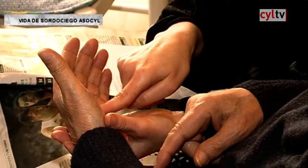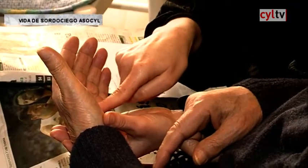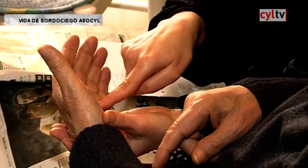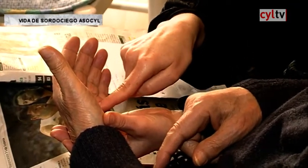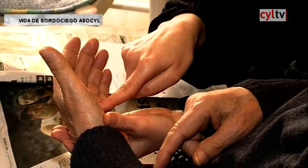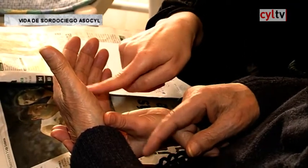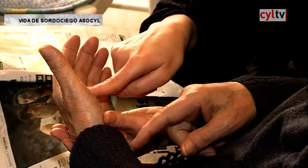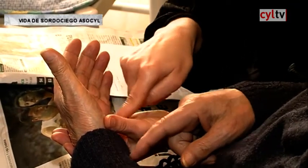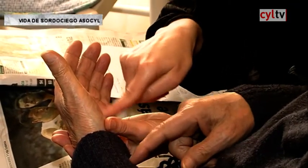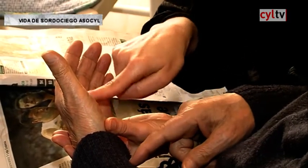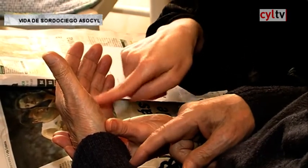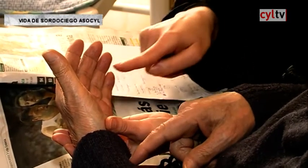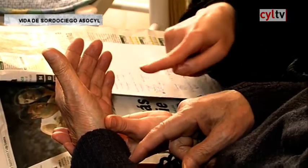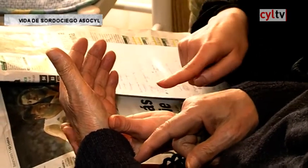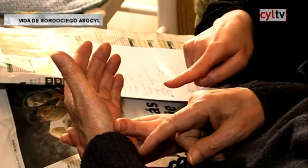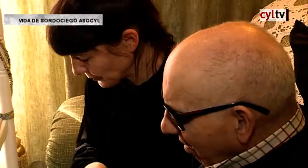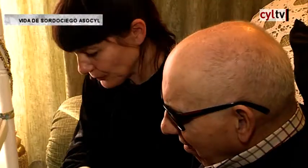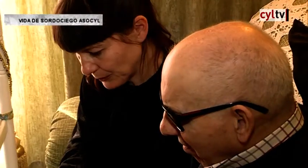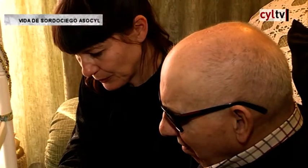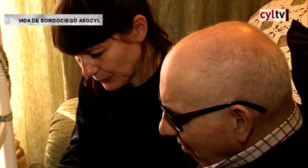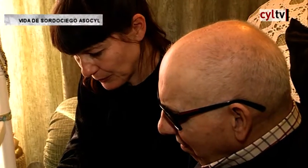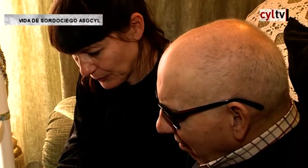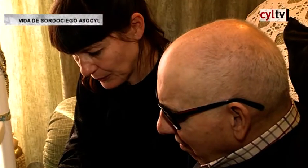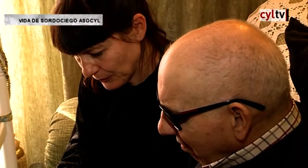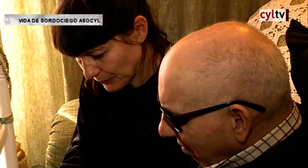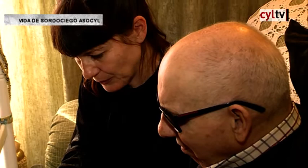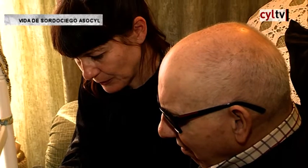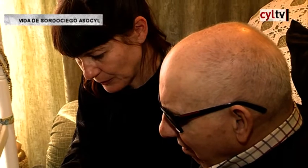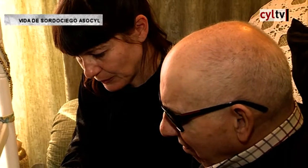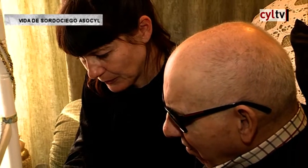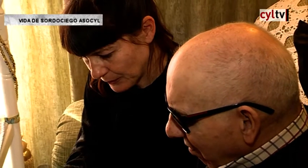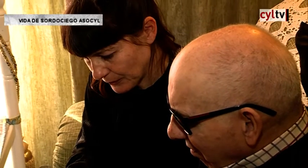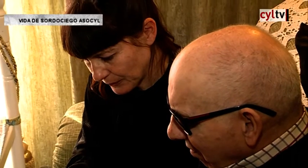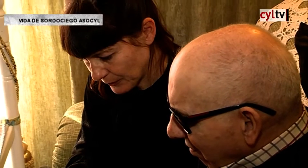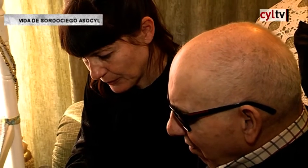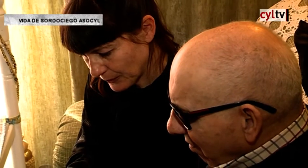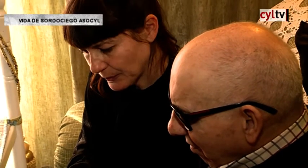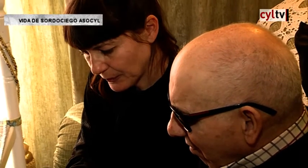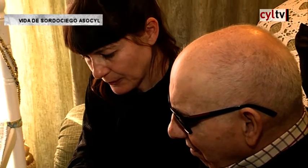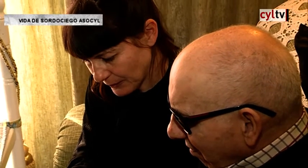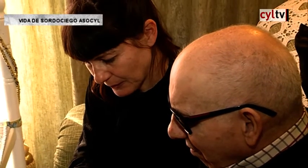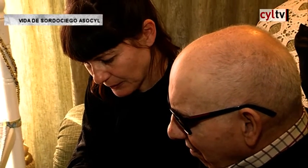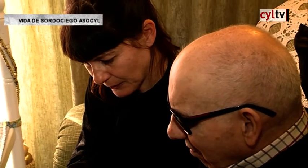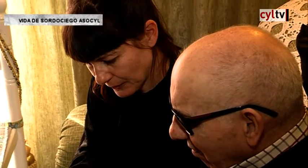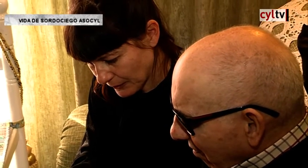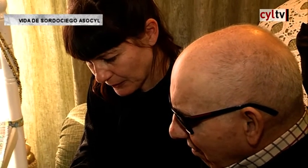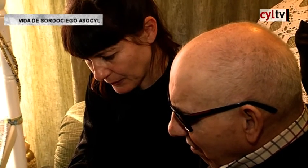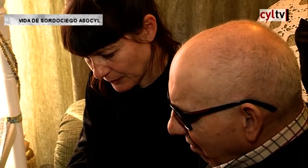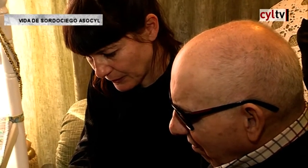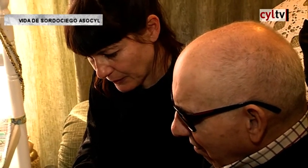ciega o bien sorda podría tener otros recursos, claro, pero ellos no. En este caso, Luis vive con Rosario,